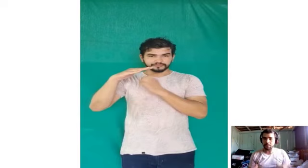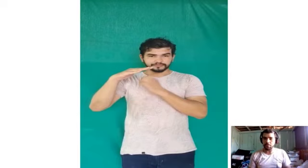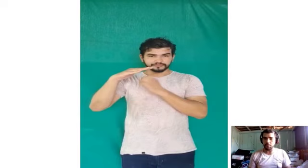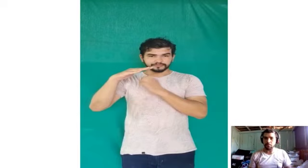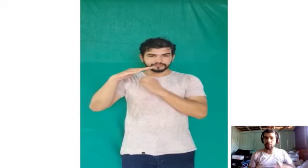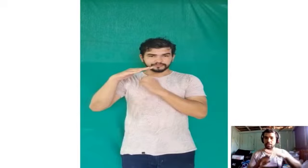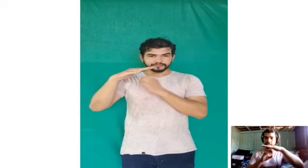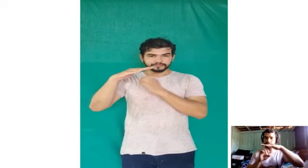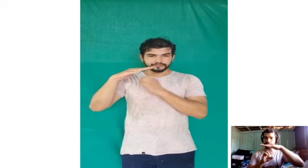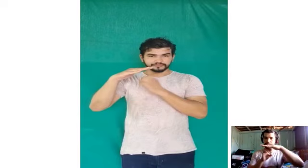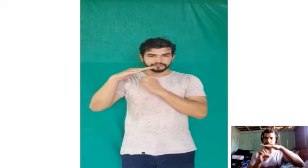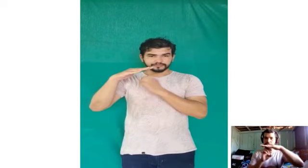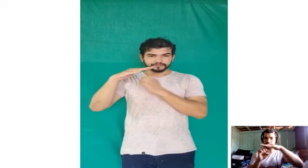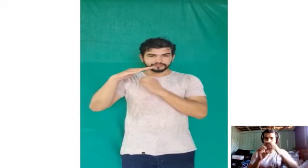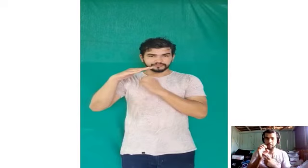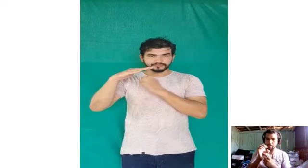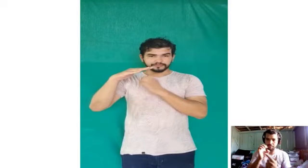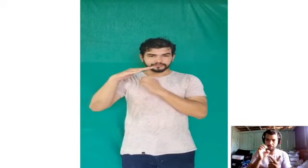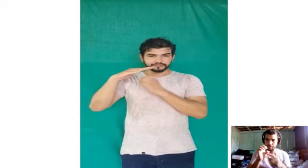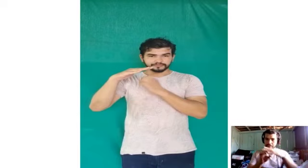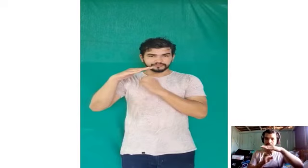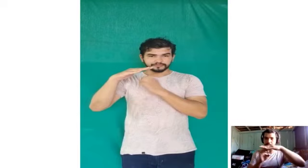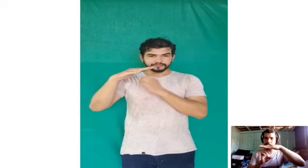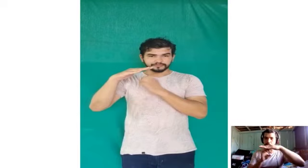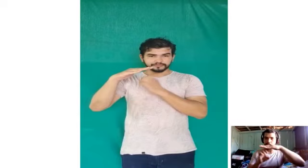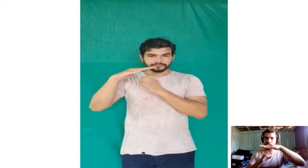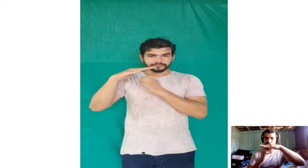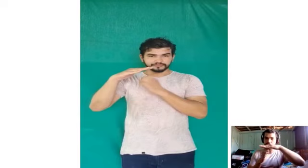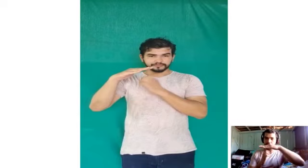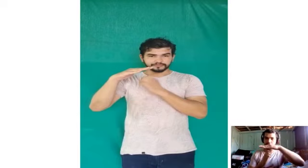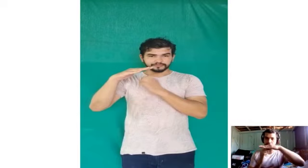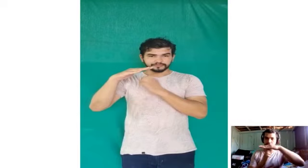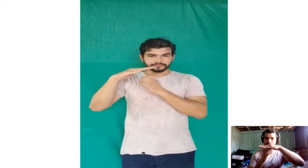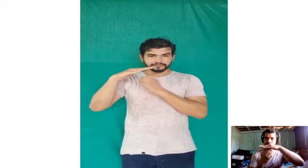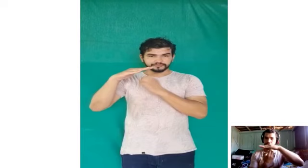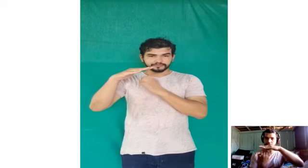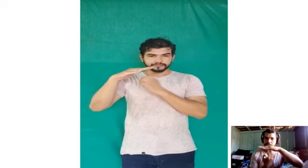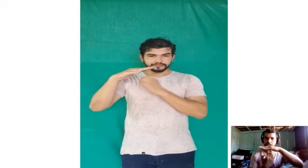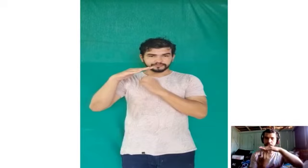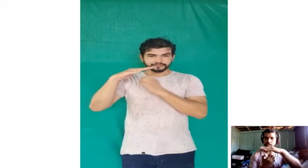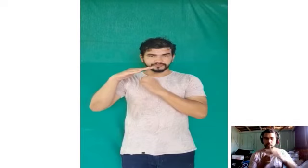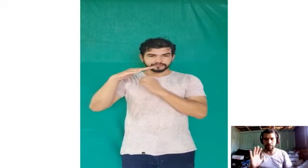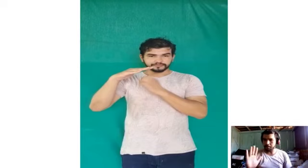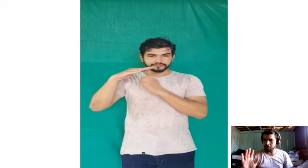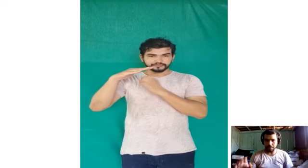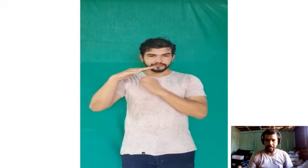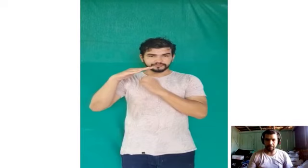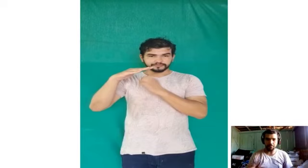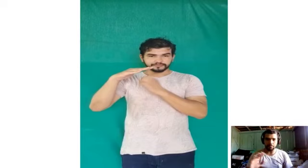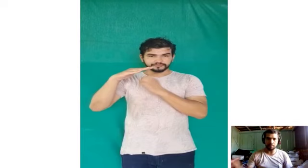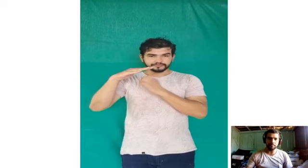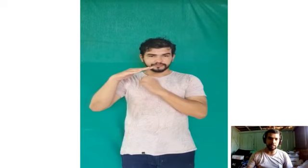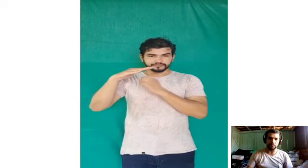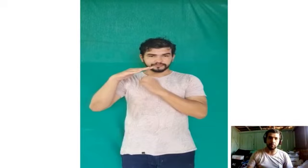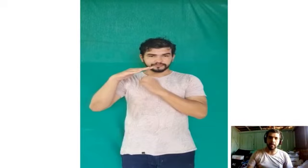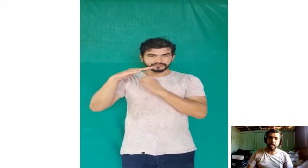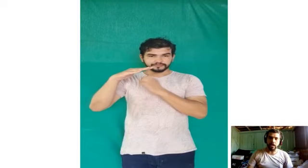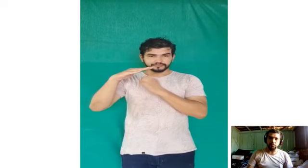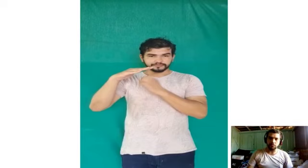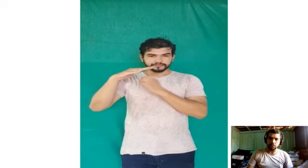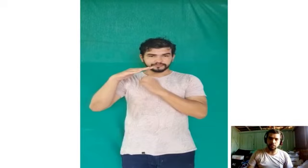Você vai ver muito assim, a palma, você vendo a palma, de lado ou assim. Não tem problema, não tem problema